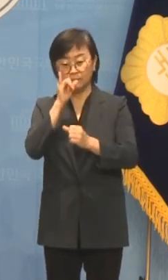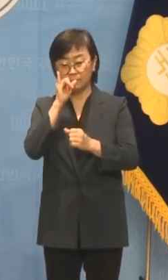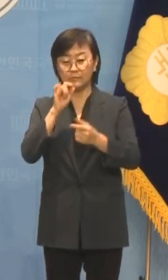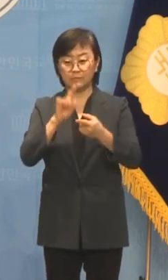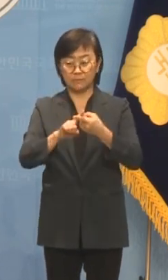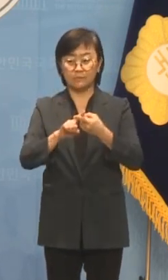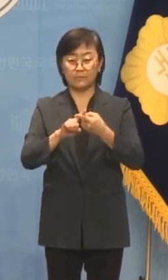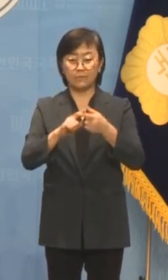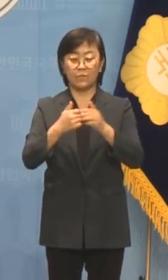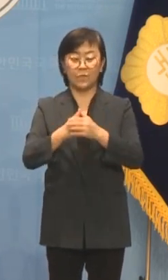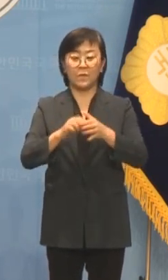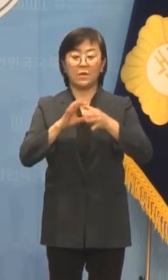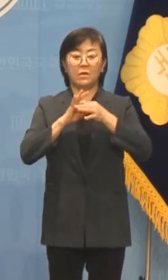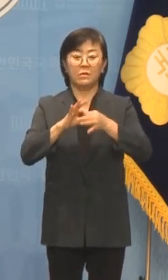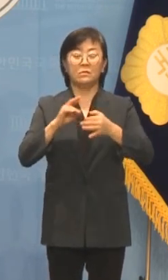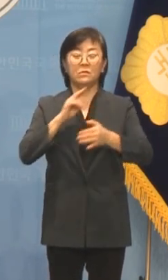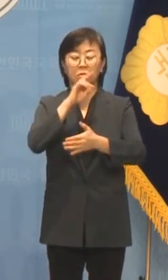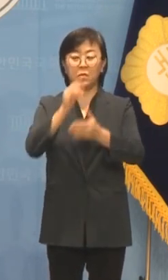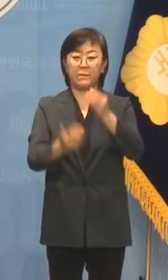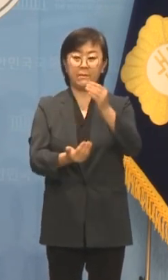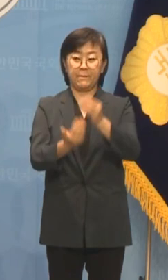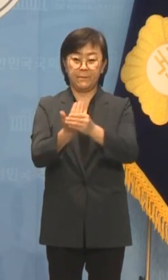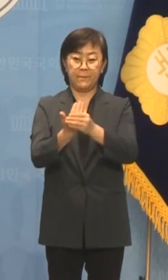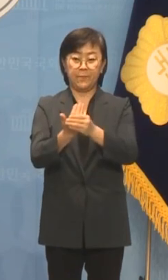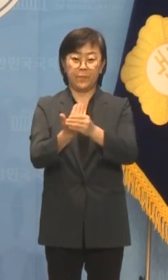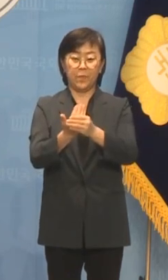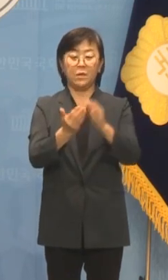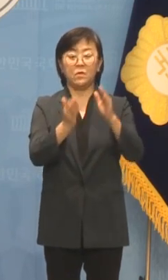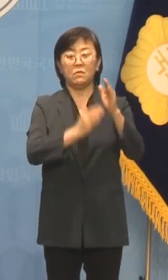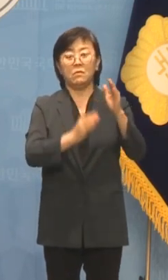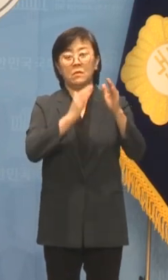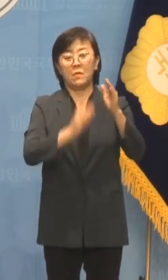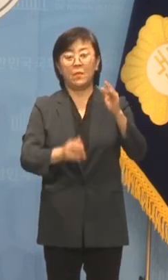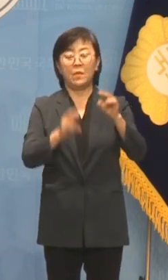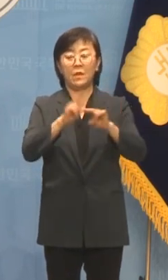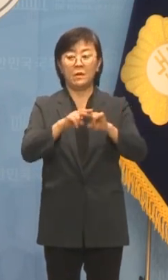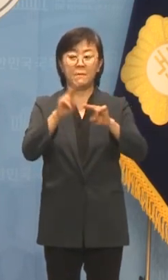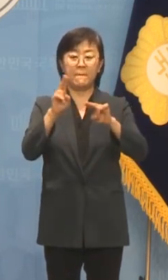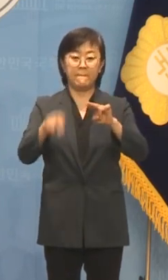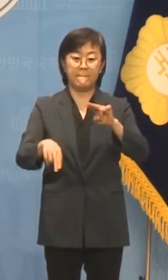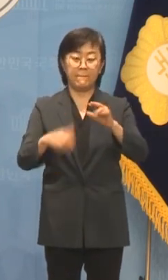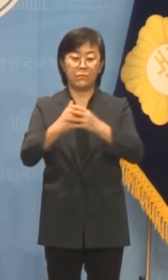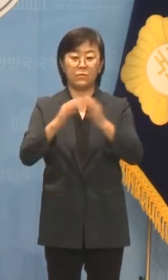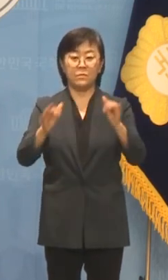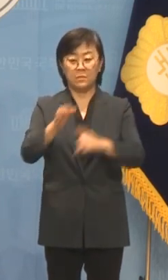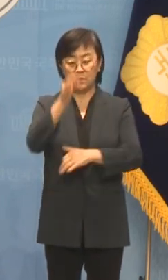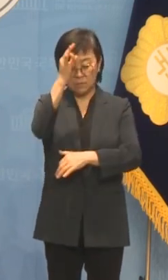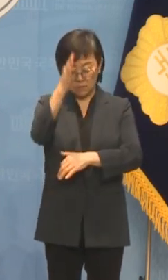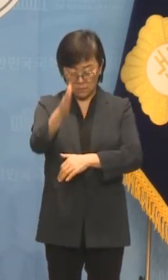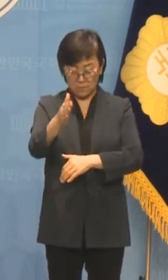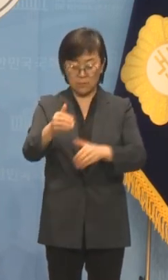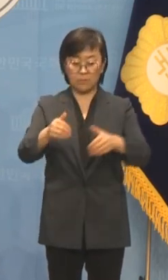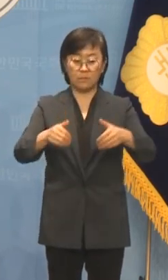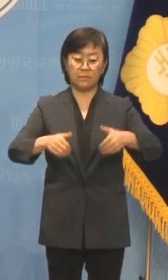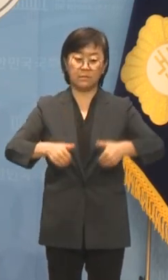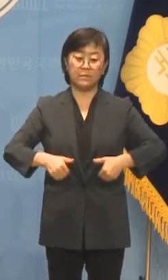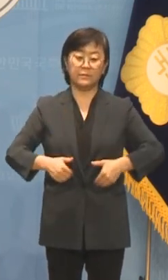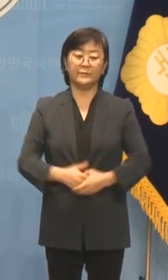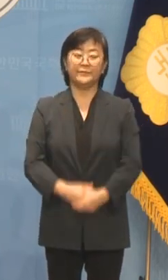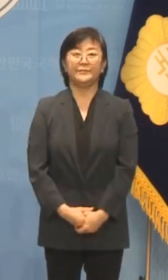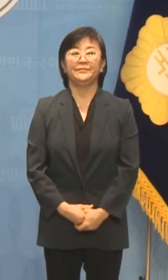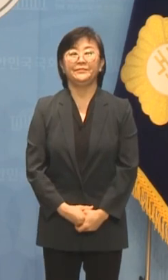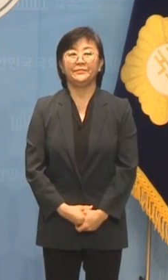점은 관련 의혹이 불거진 것만으로도 공직에서 사퇴하고 대국민 사과를 해야 할